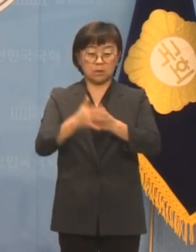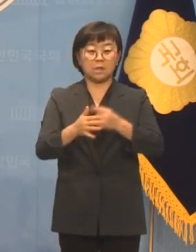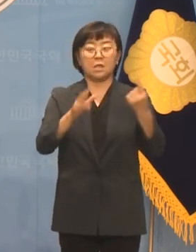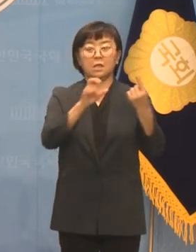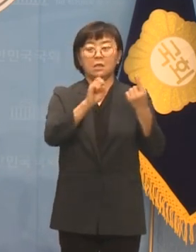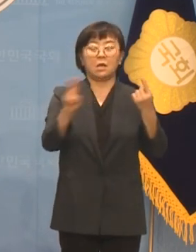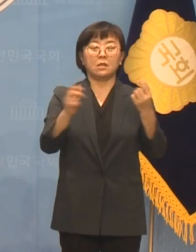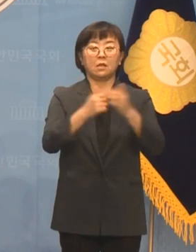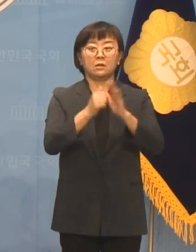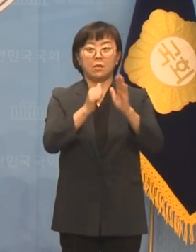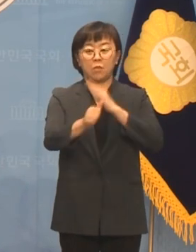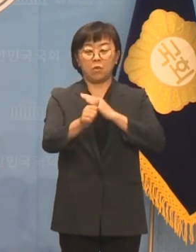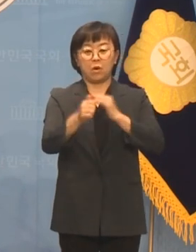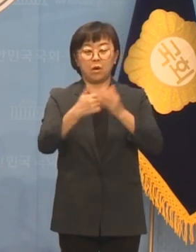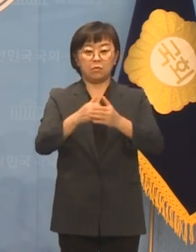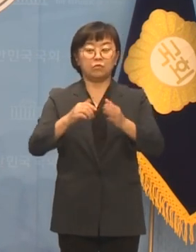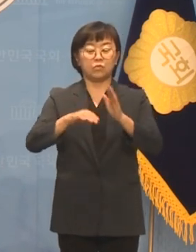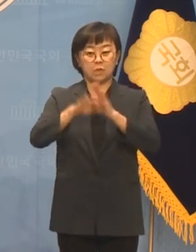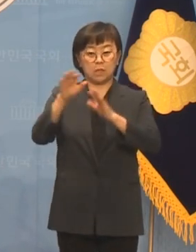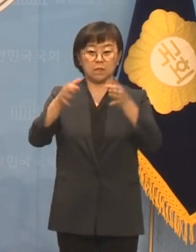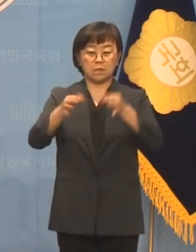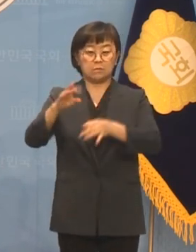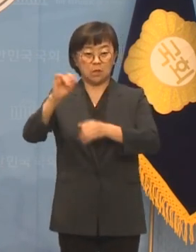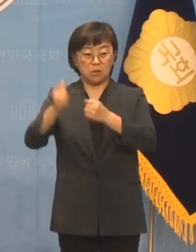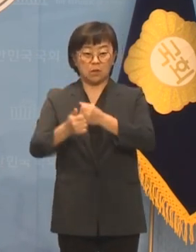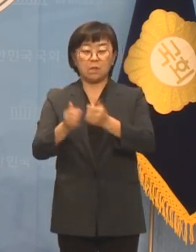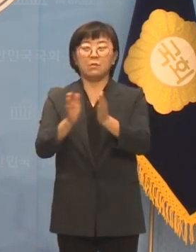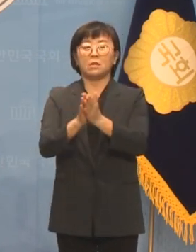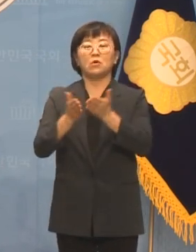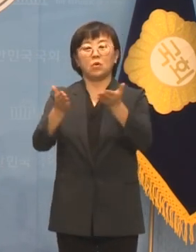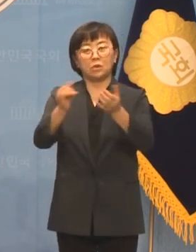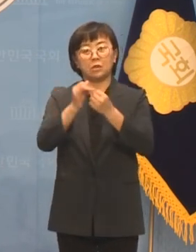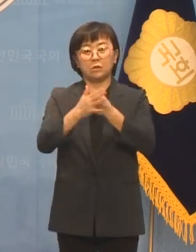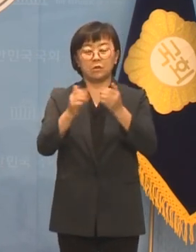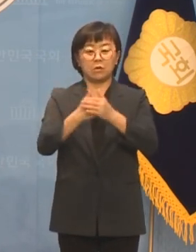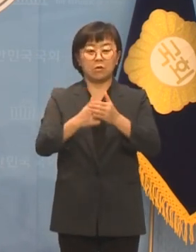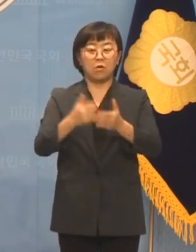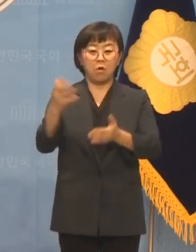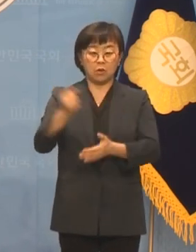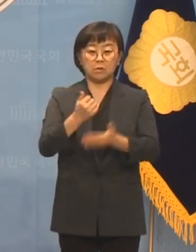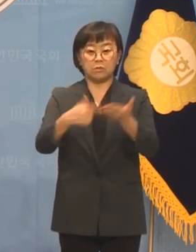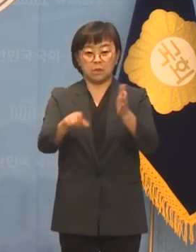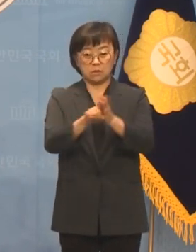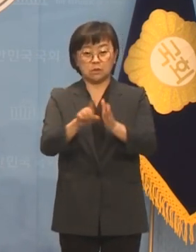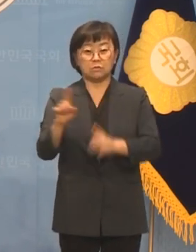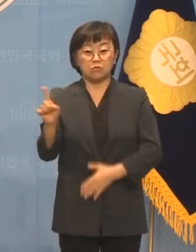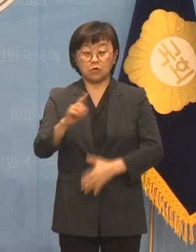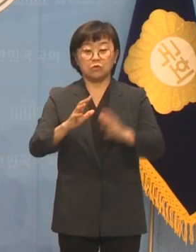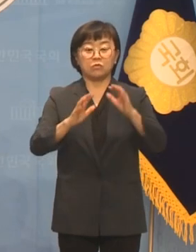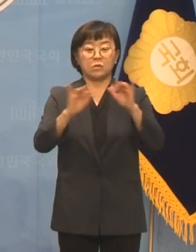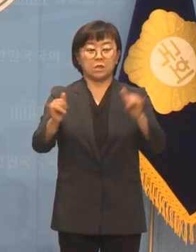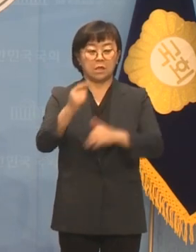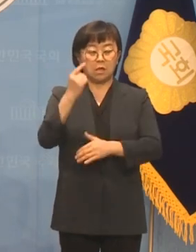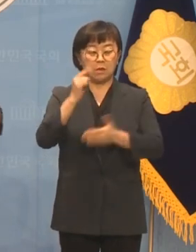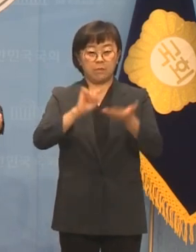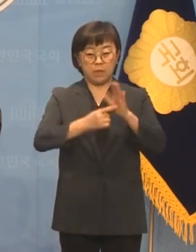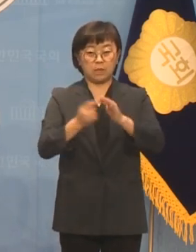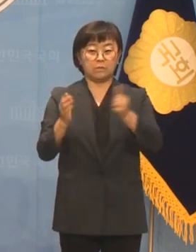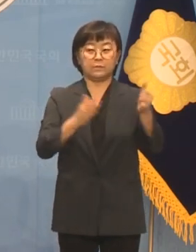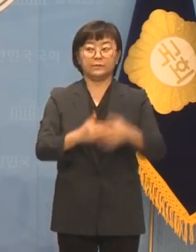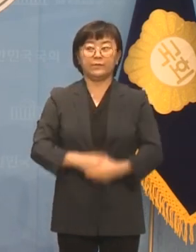1야당 대표가 북한 김정은의 비를 맞춰서 어디는 것이 무엇인지 국민께 밝혀